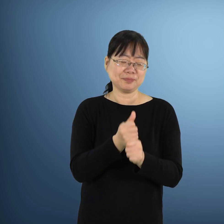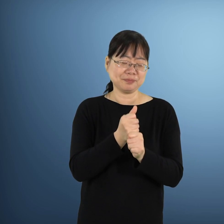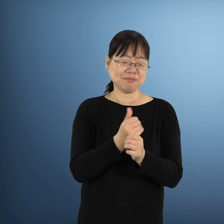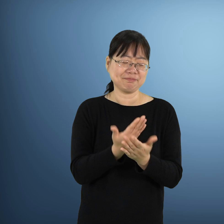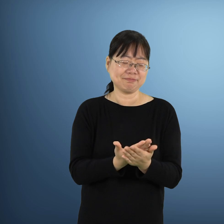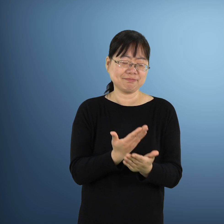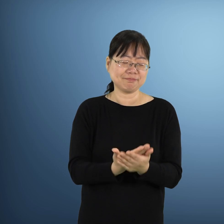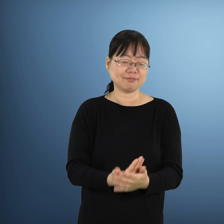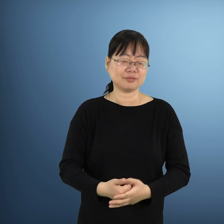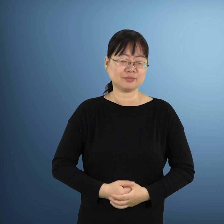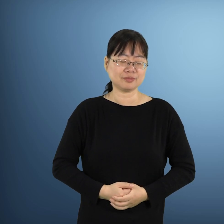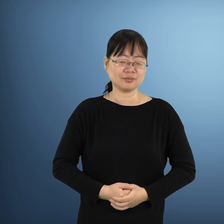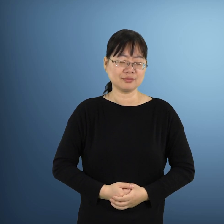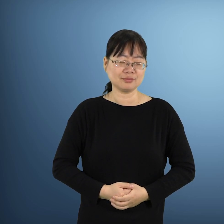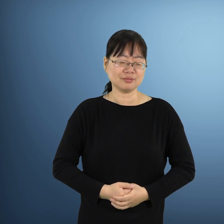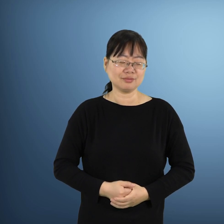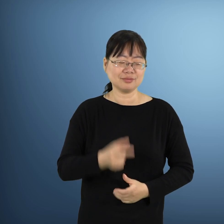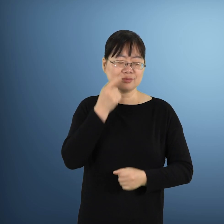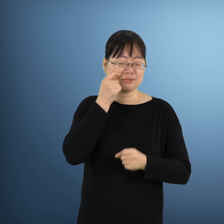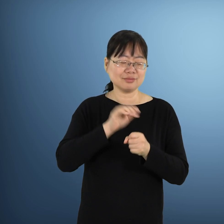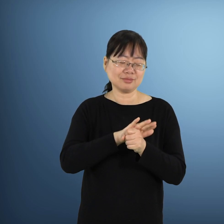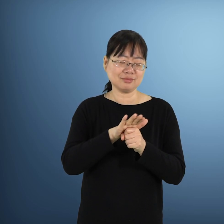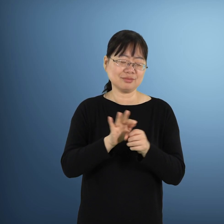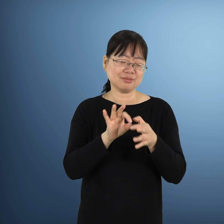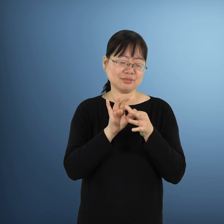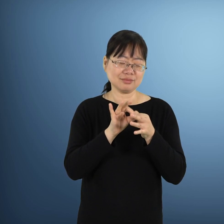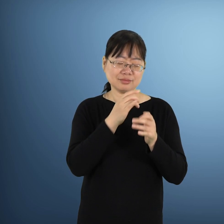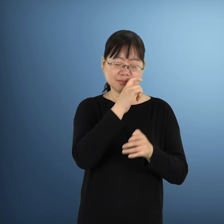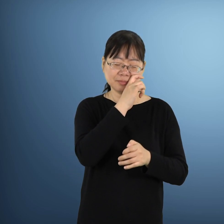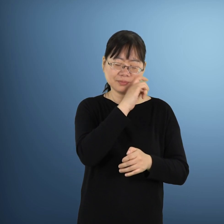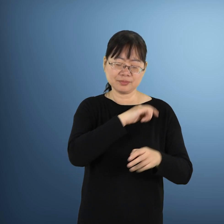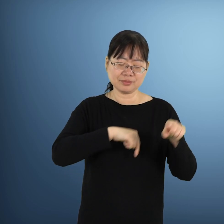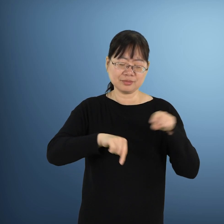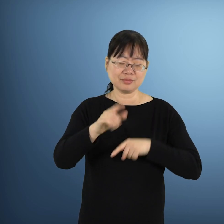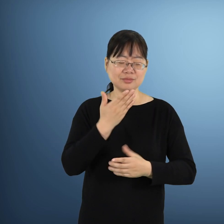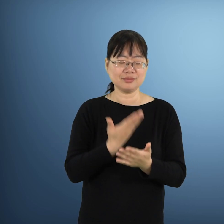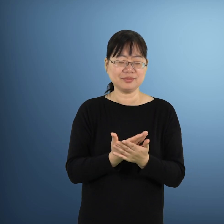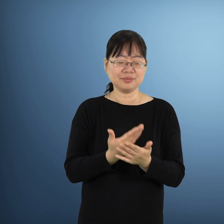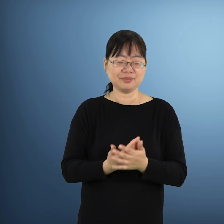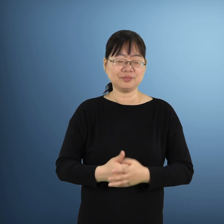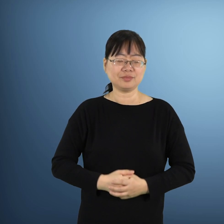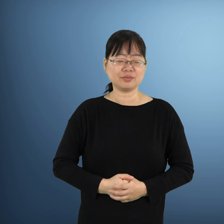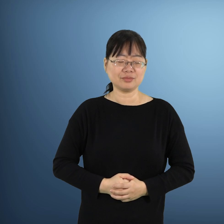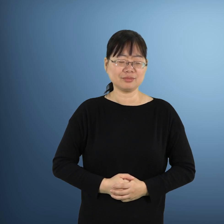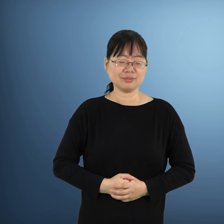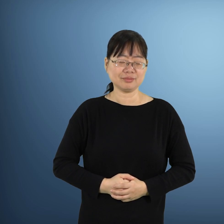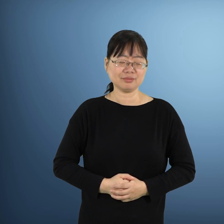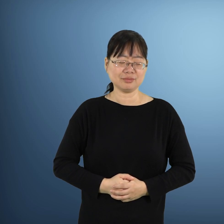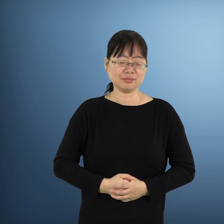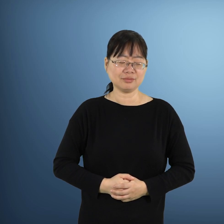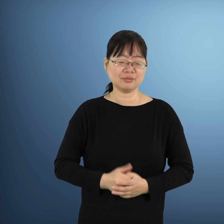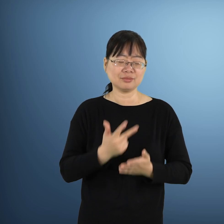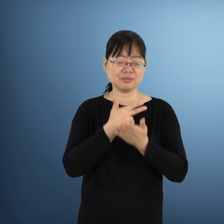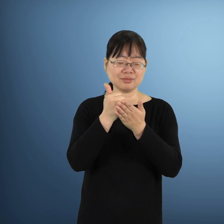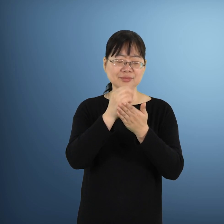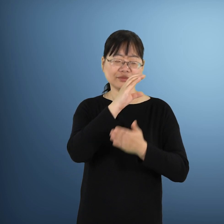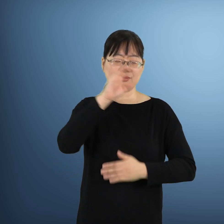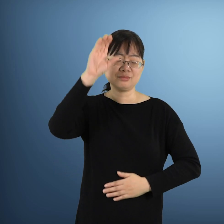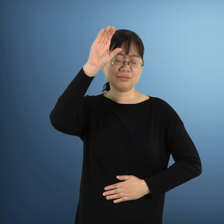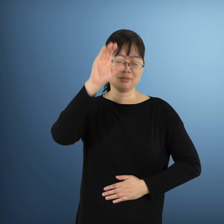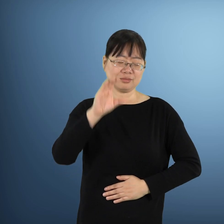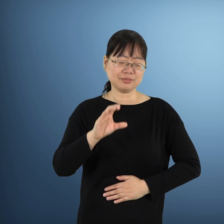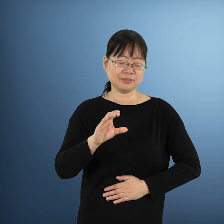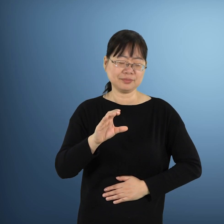붙잡아 주시옵소서. 자비롭게 통치하여 주시옵소서. 주님이